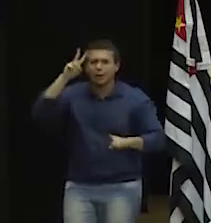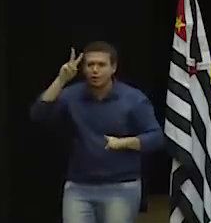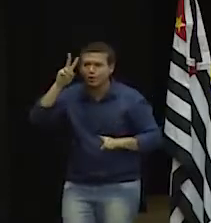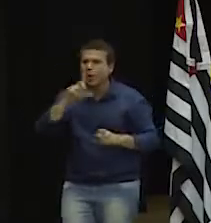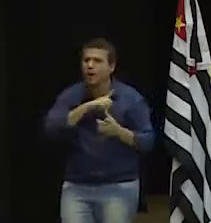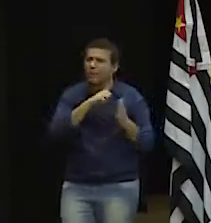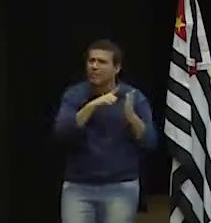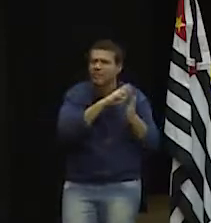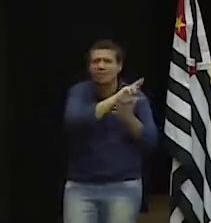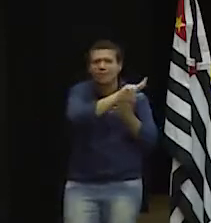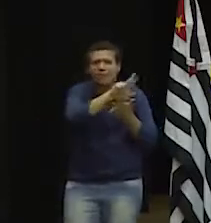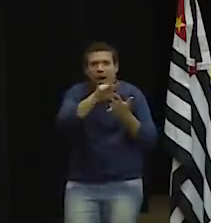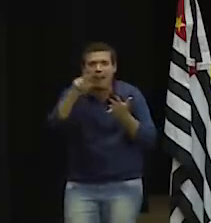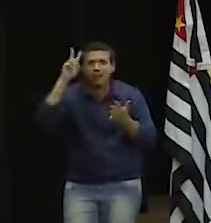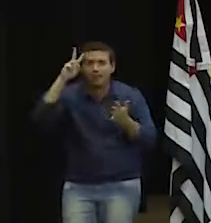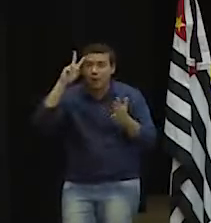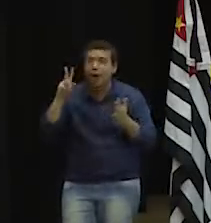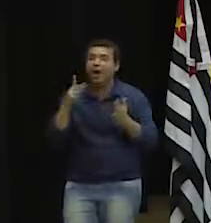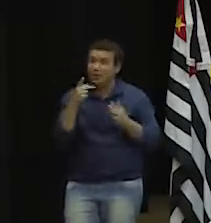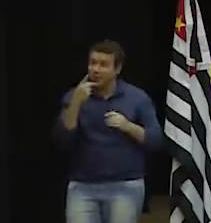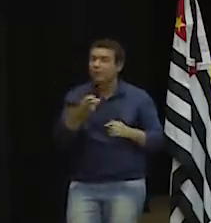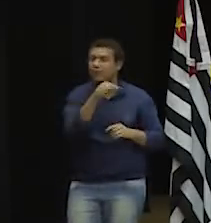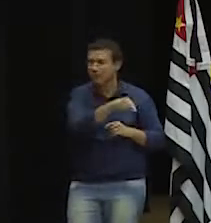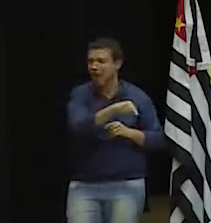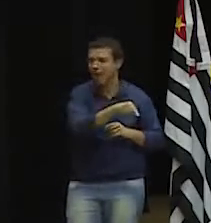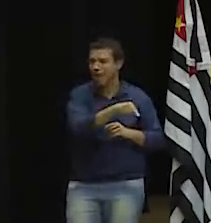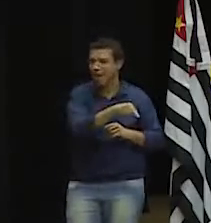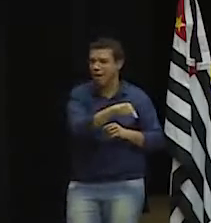a criança se apropria disso, lembra das histórias,